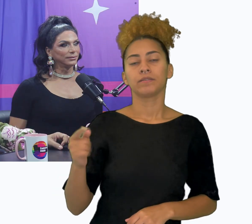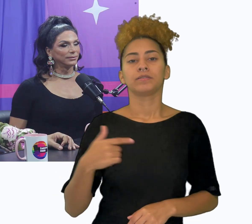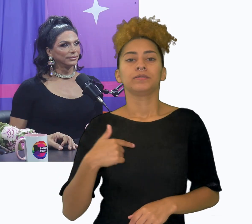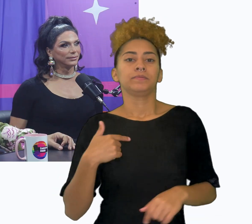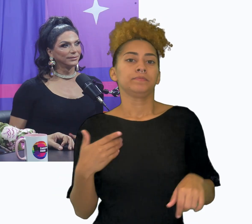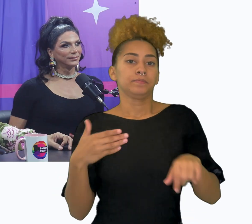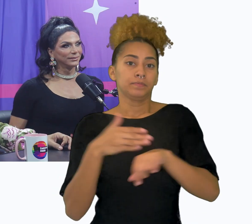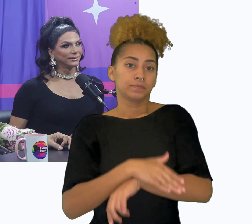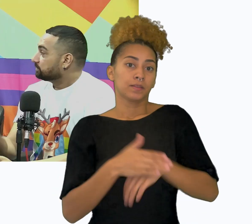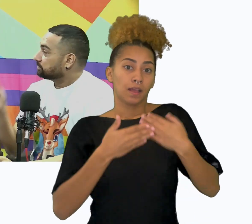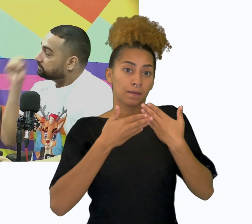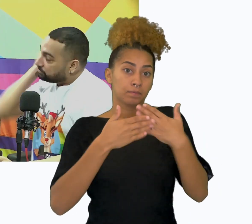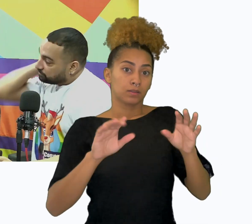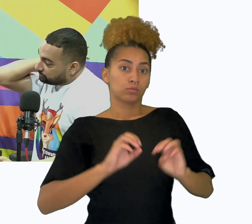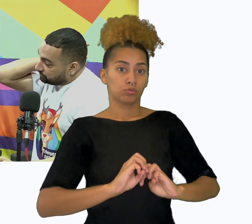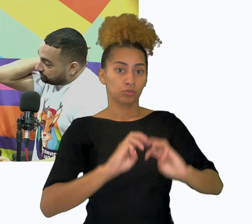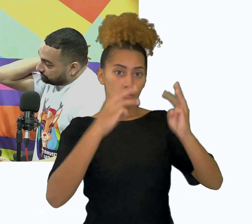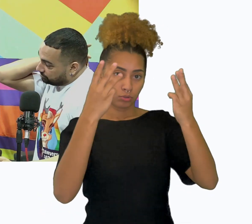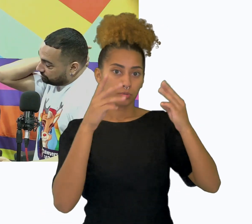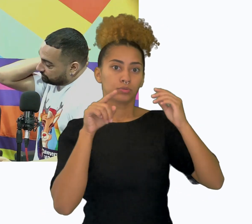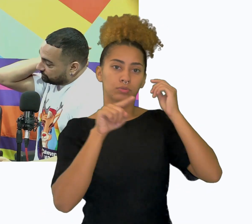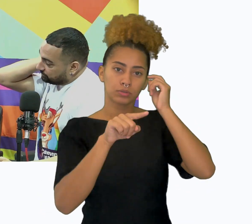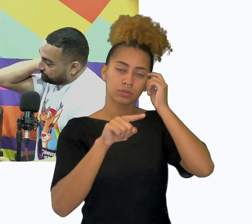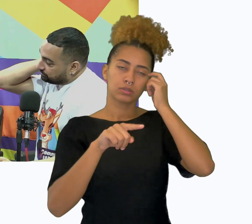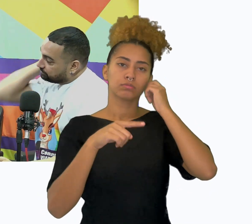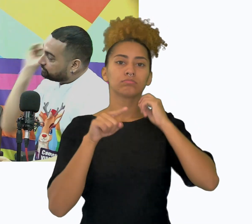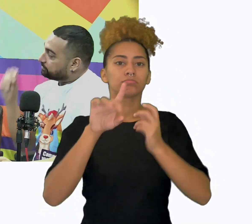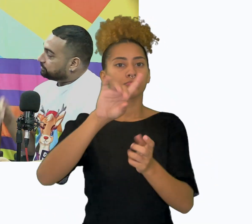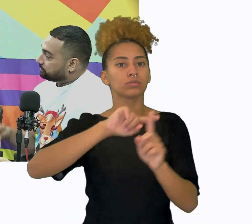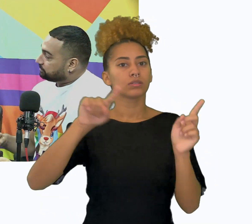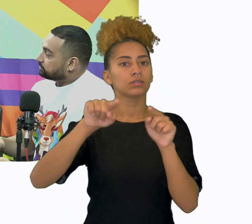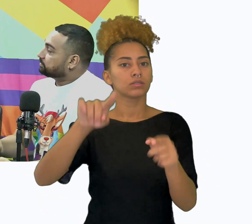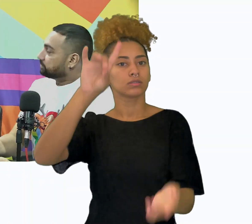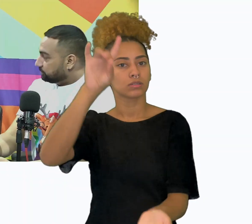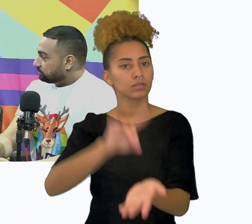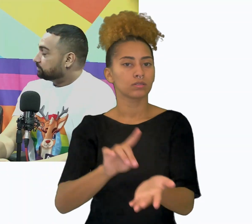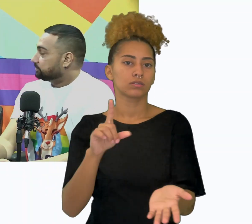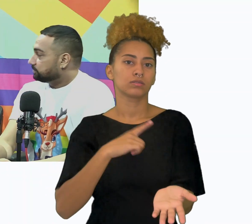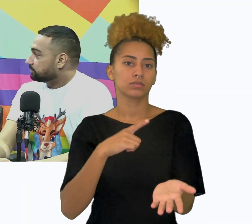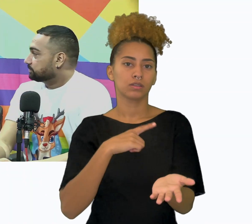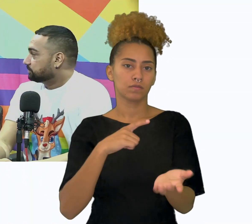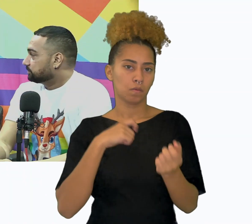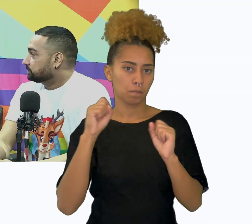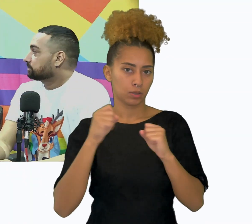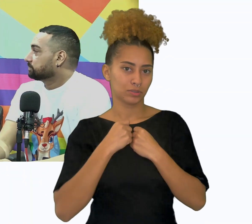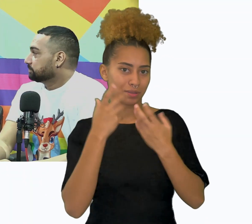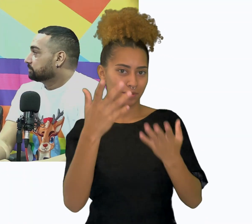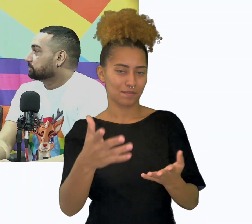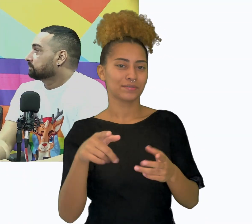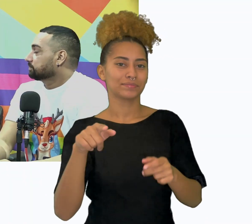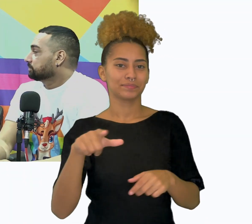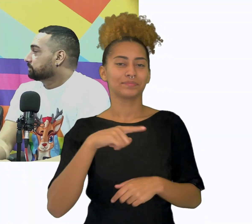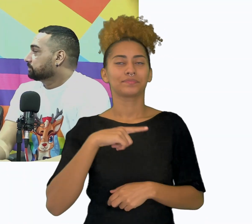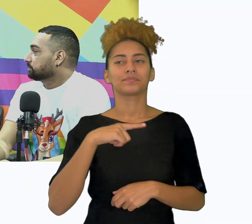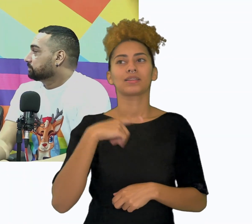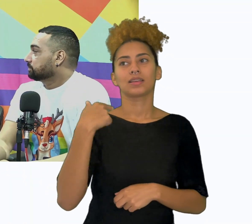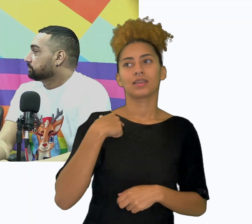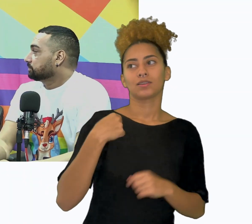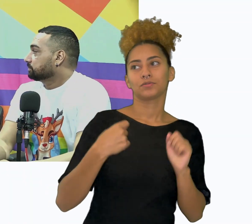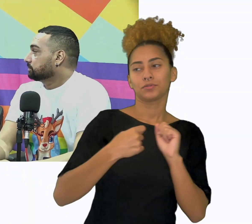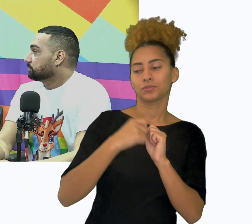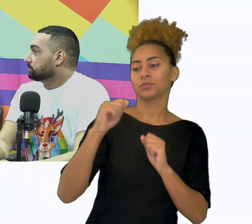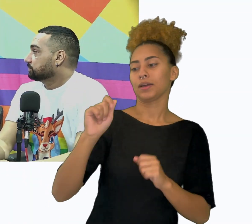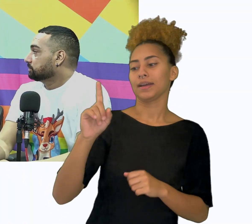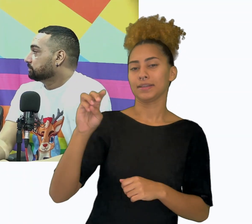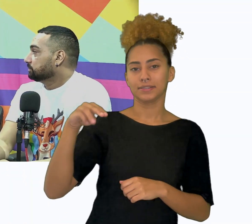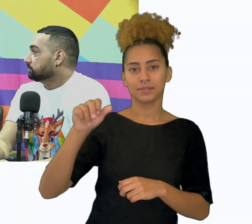eu participei da abertura dos shows da Raimundinha. Esse foi um espetáculo mesmo de teatro, que eu posso desabafar. E eu fazia a